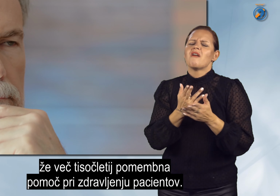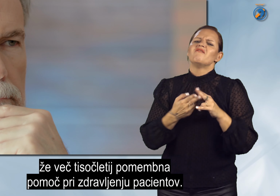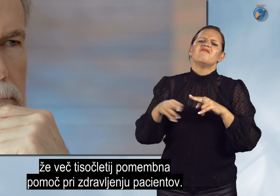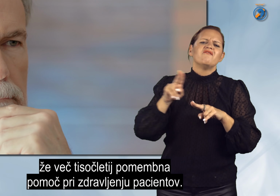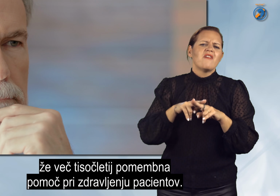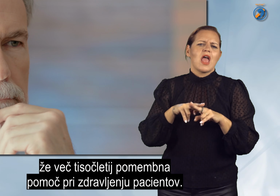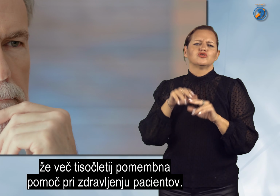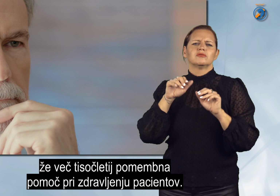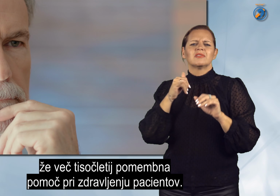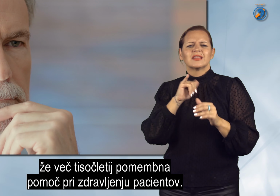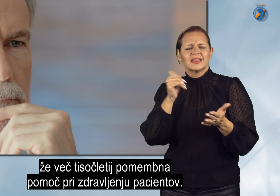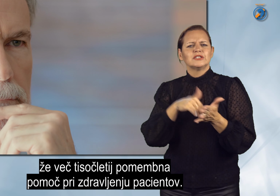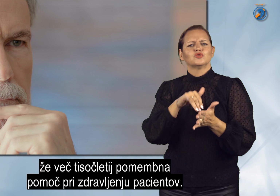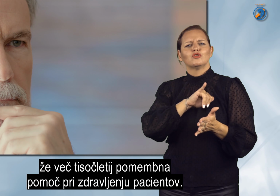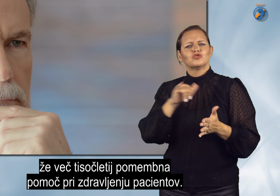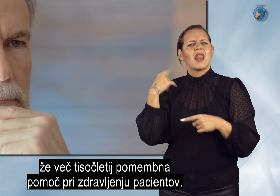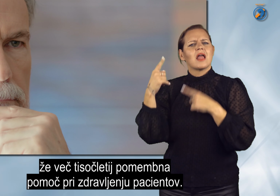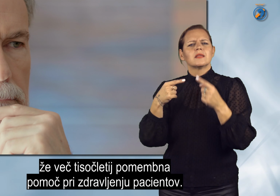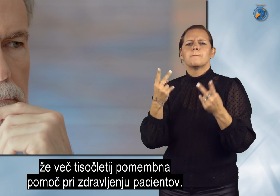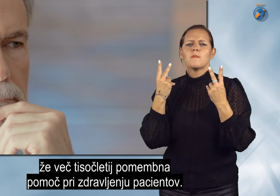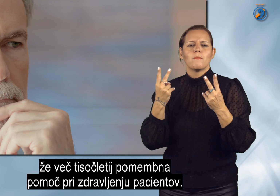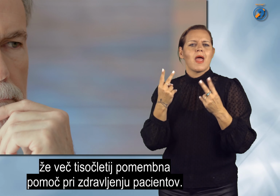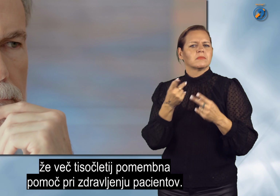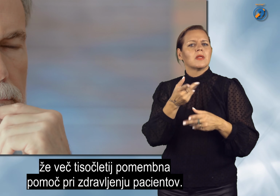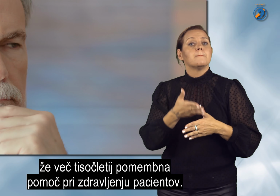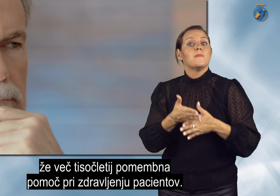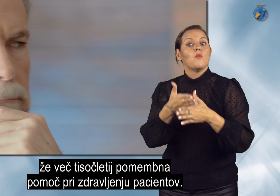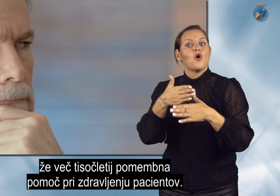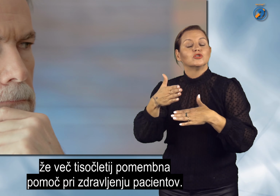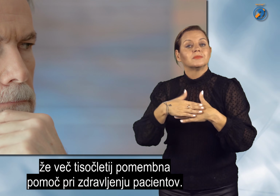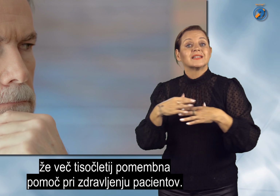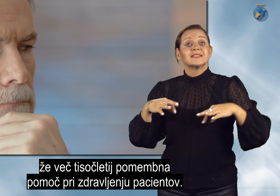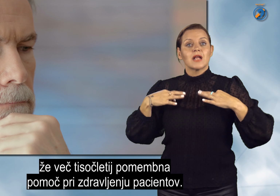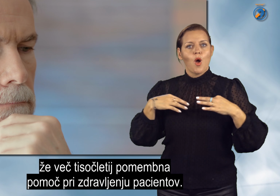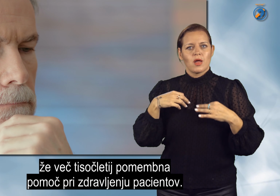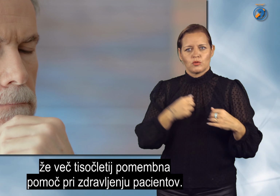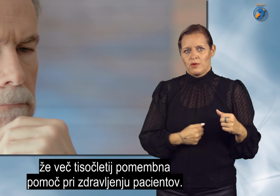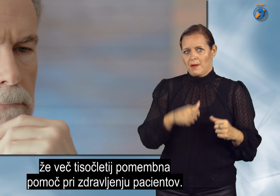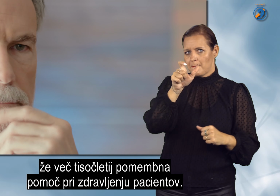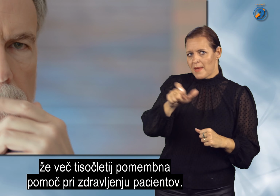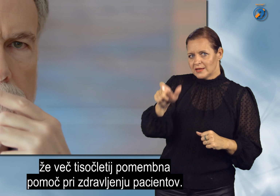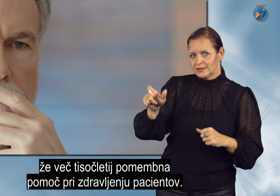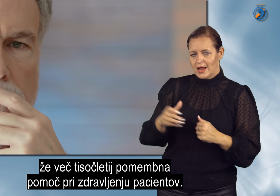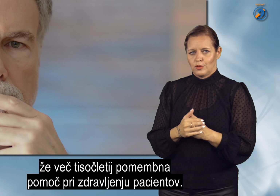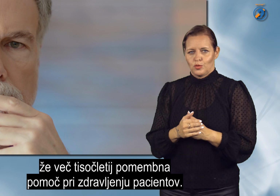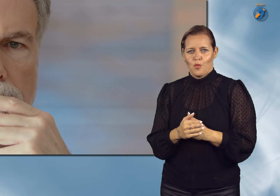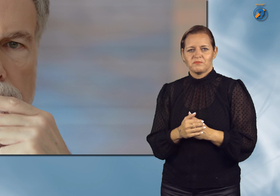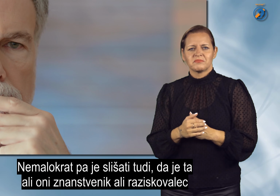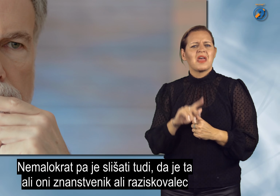več tisočletij pomembna pomoč pri zdravljenju pacientov.